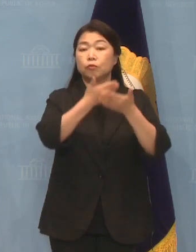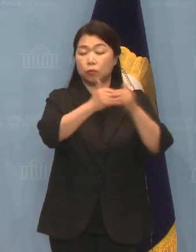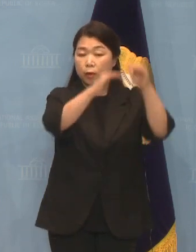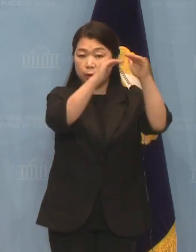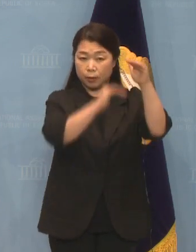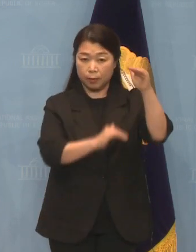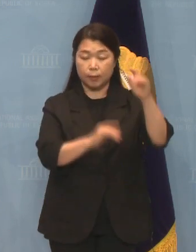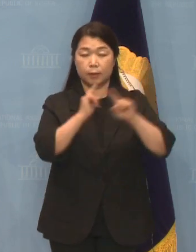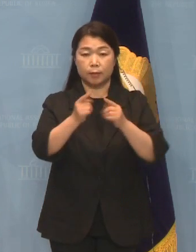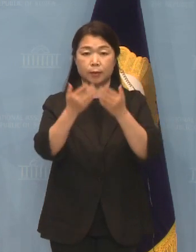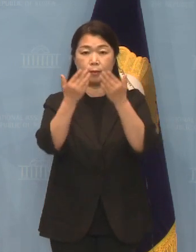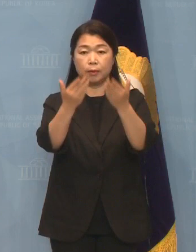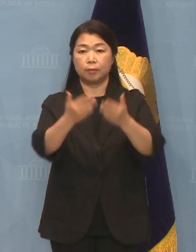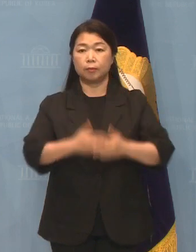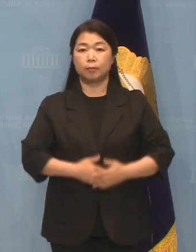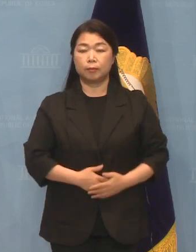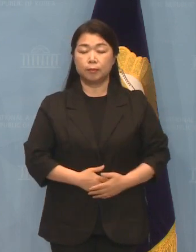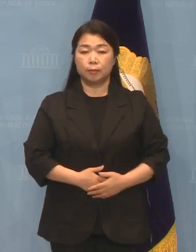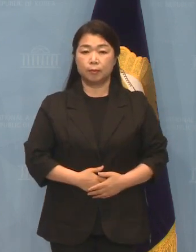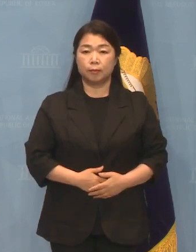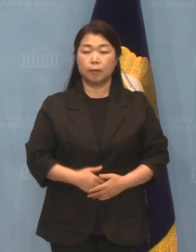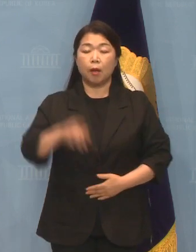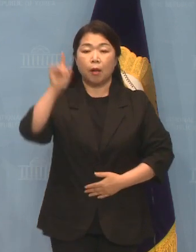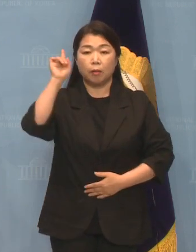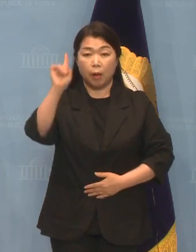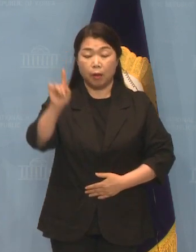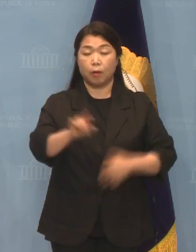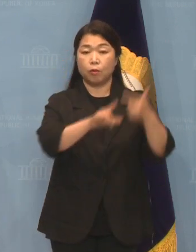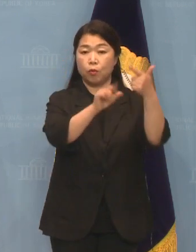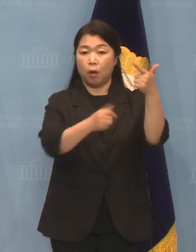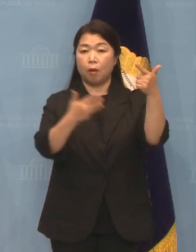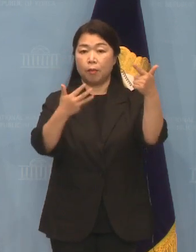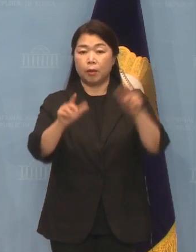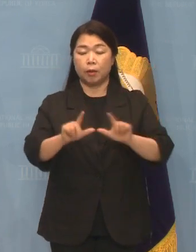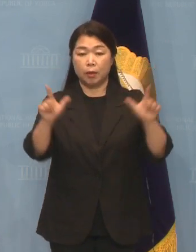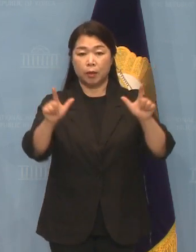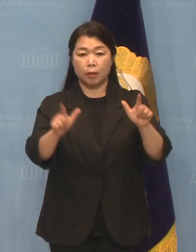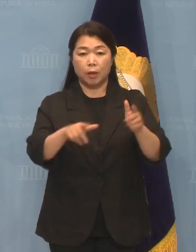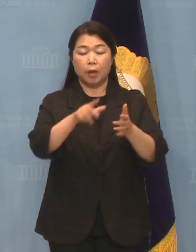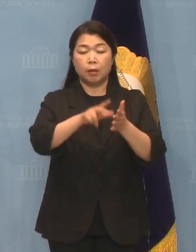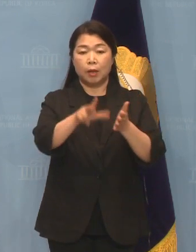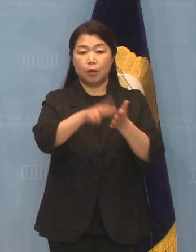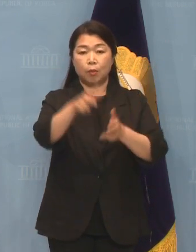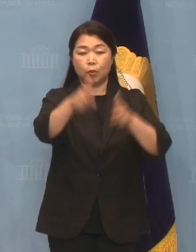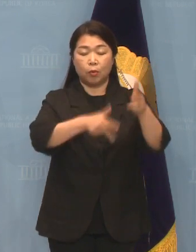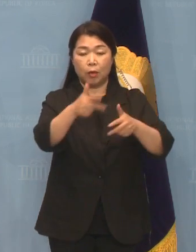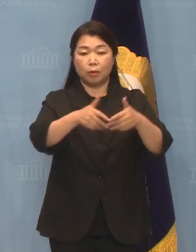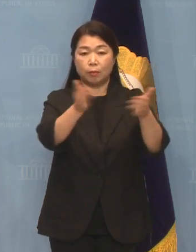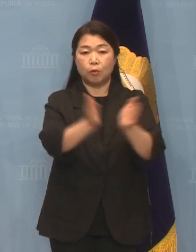의사 일정입니다. 내일 6월 8일 산업통상자원